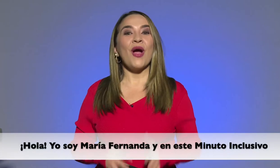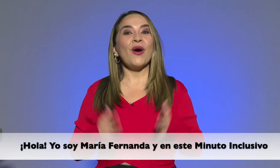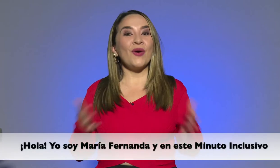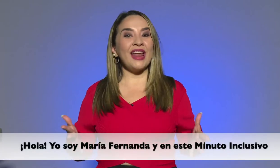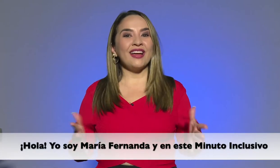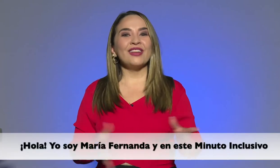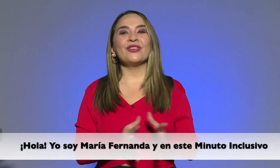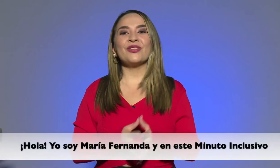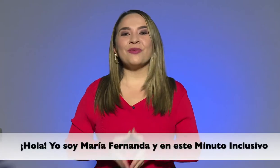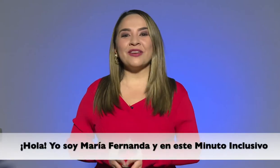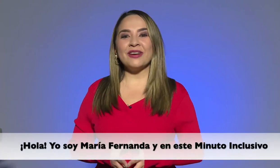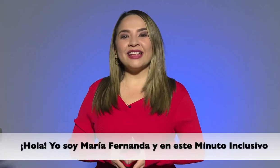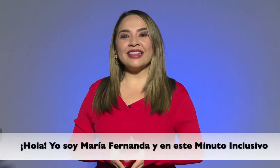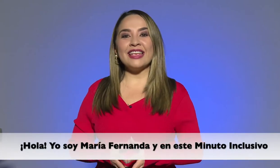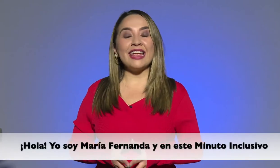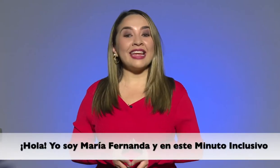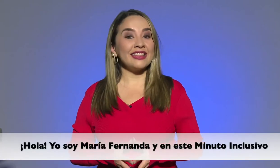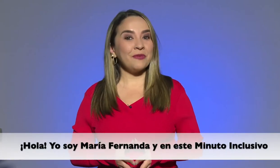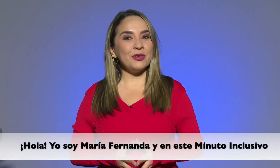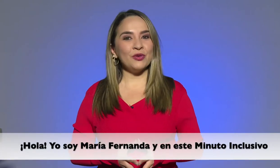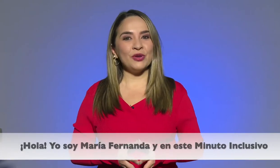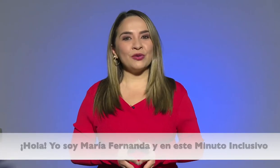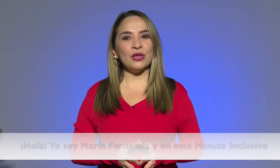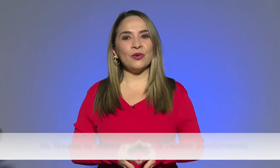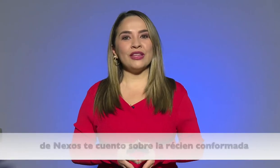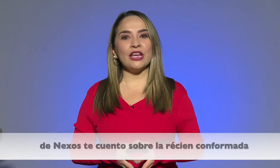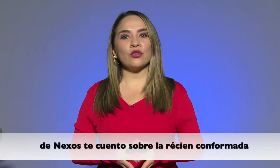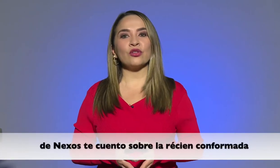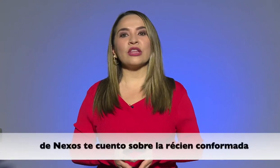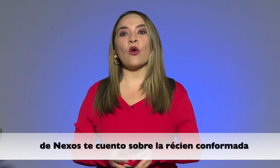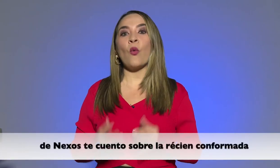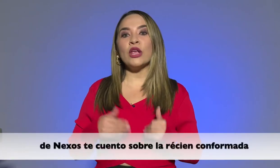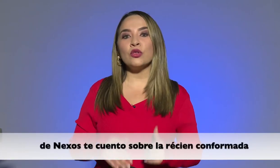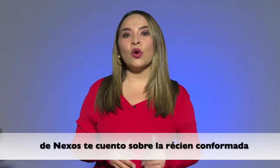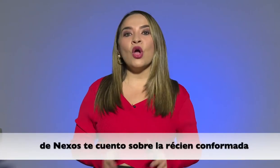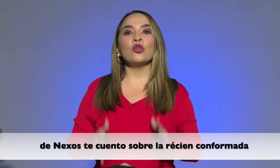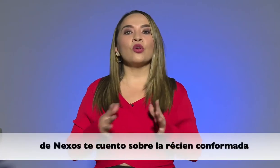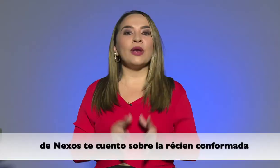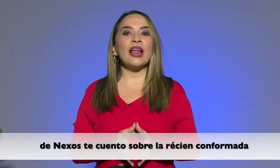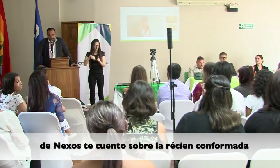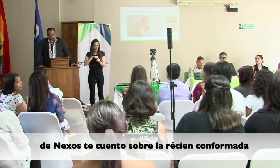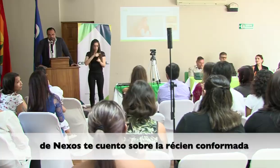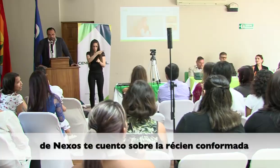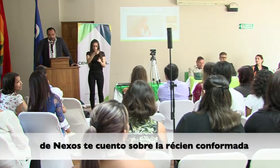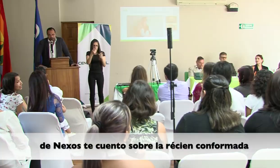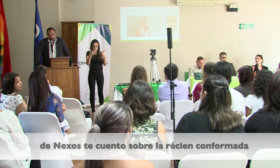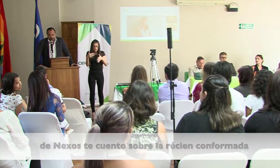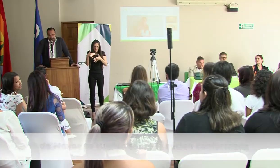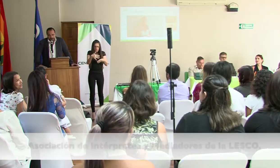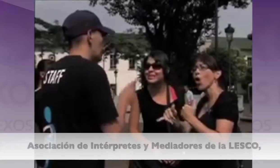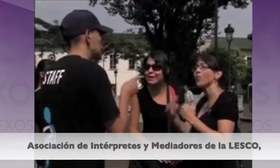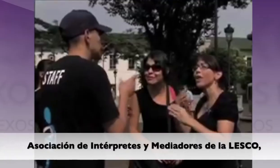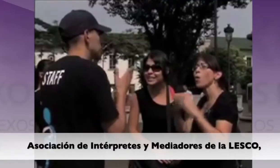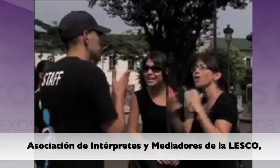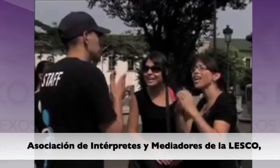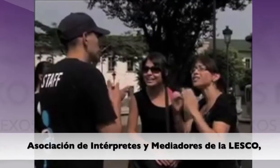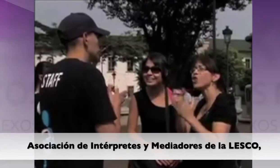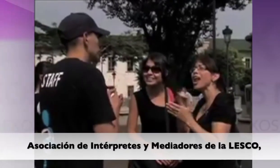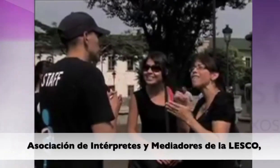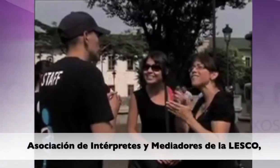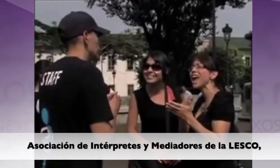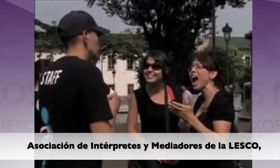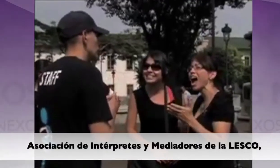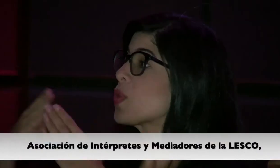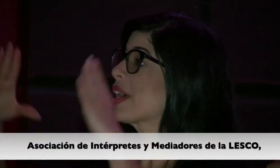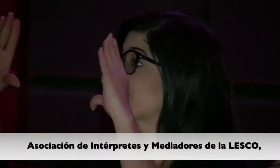hola yo soy maria fernanda y en este minuto inclusivo de nexos te cuento sobre la recién conformada asociación de